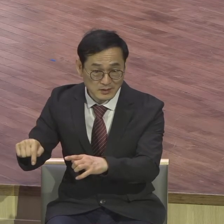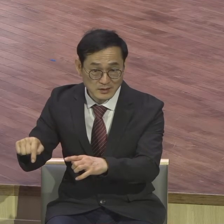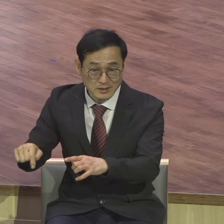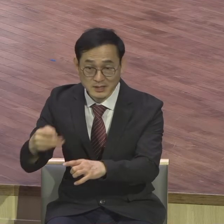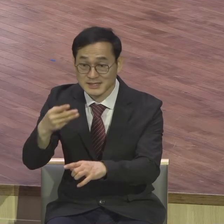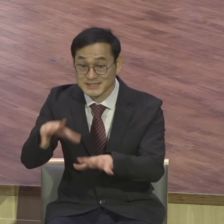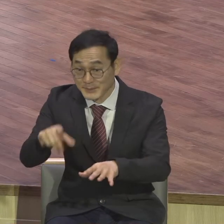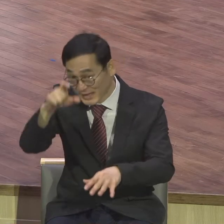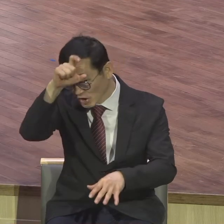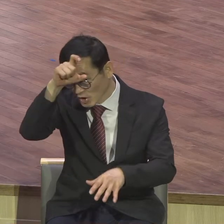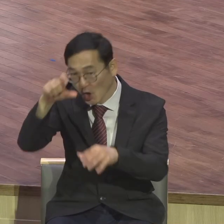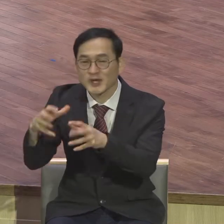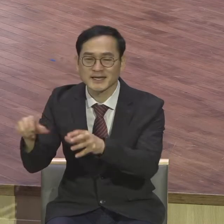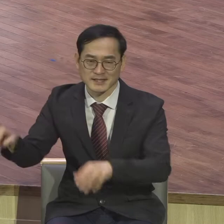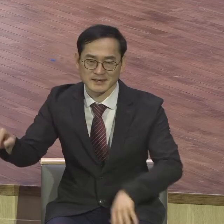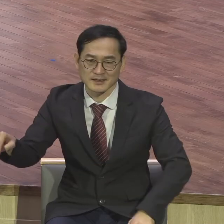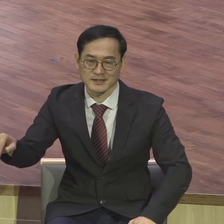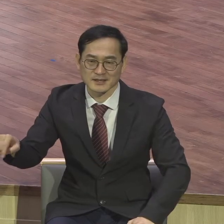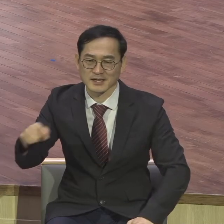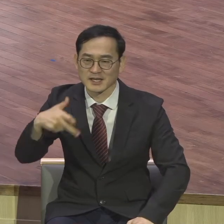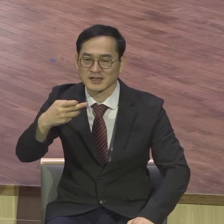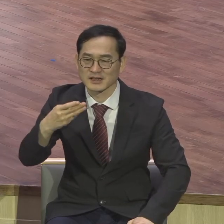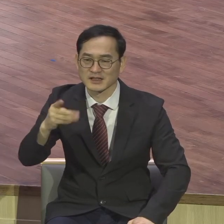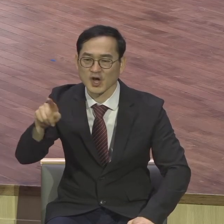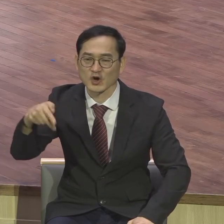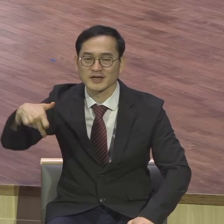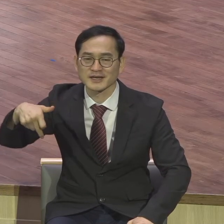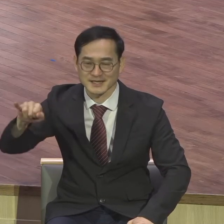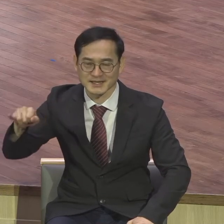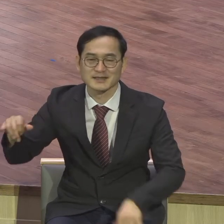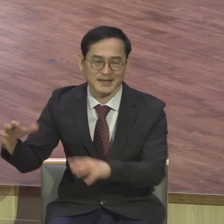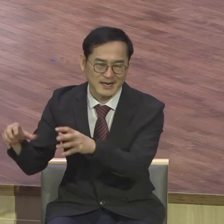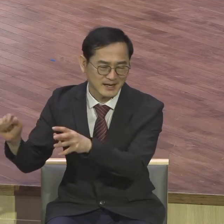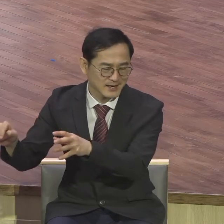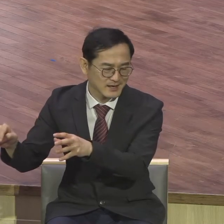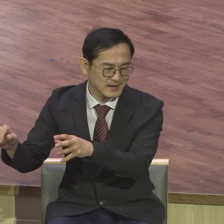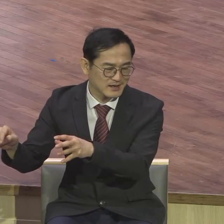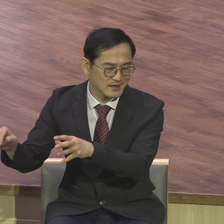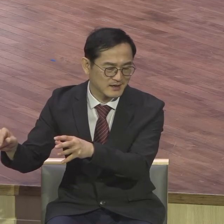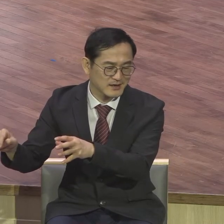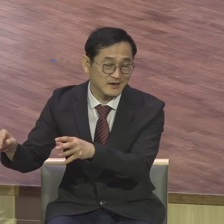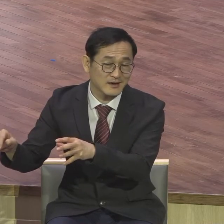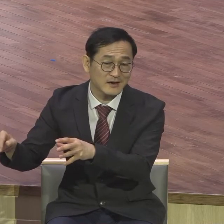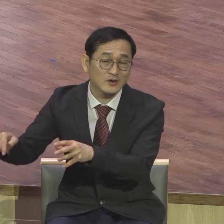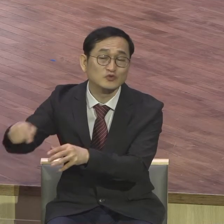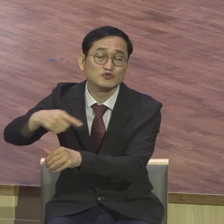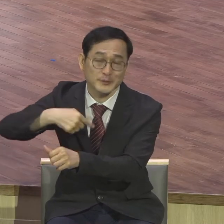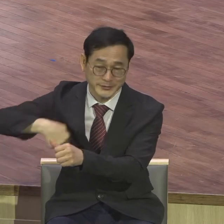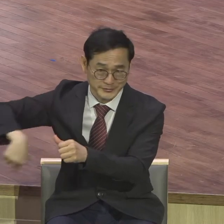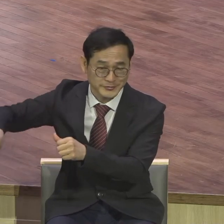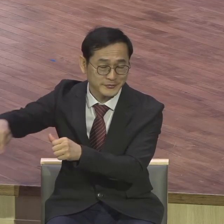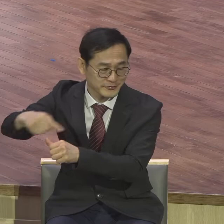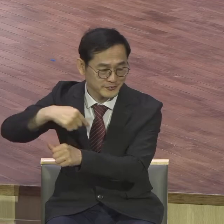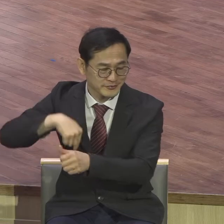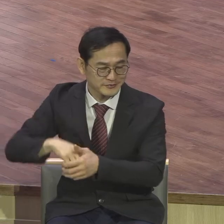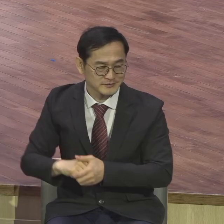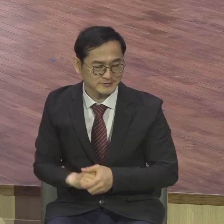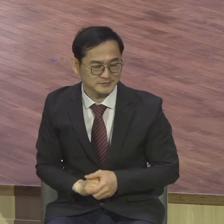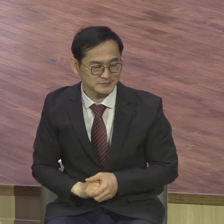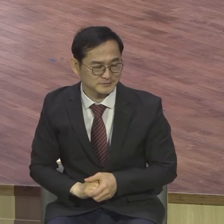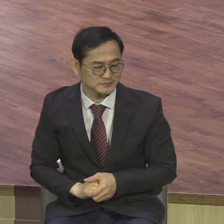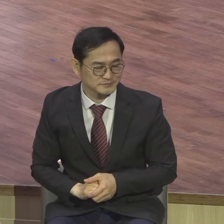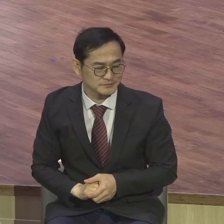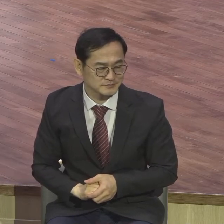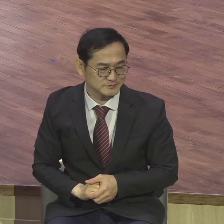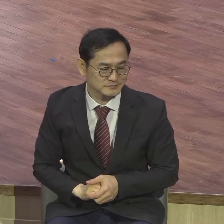터키. 저 터키하고 저 끝 있죠. 저 왼쪽에 저 이제 연결이 끊어져 있는 저